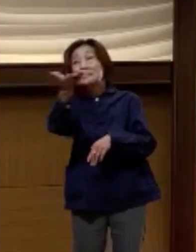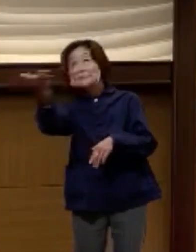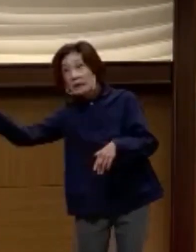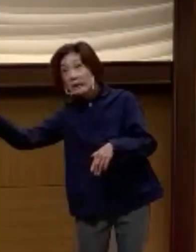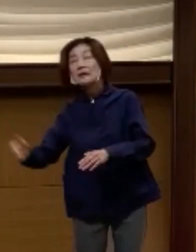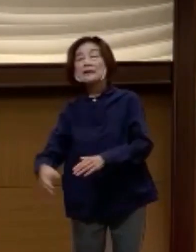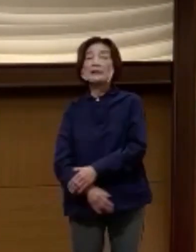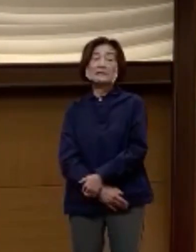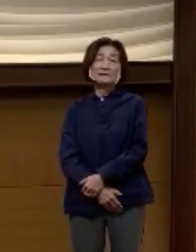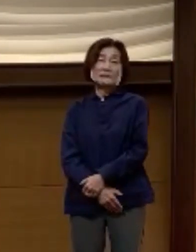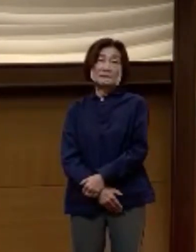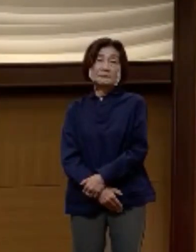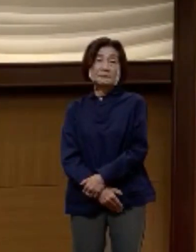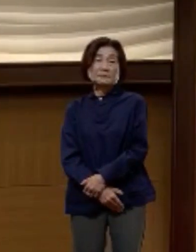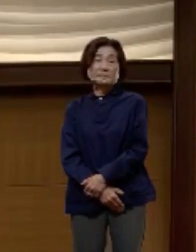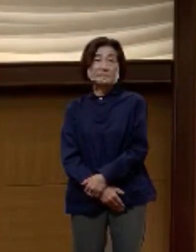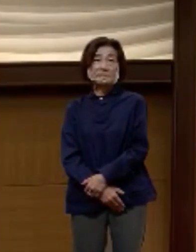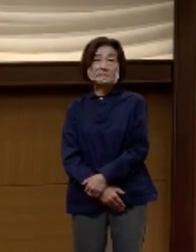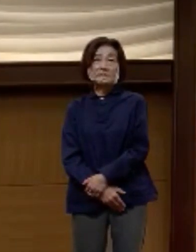か。